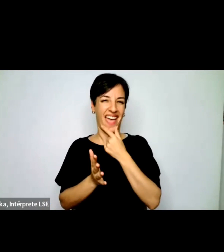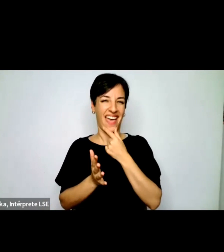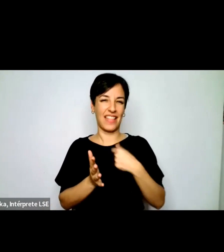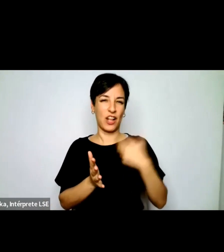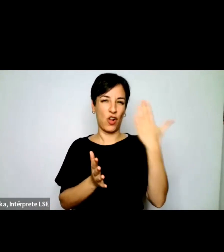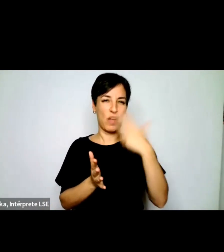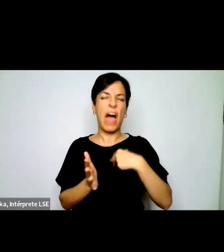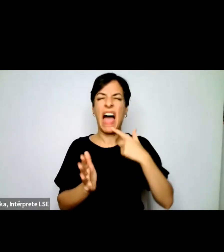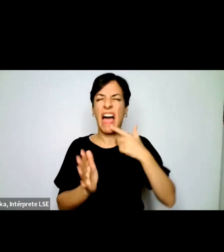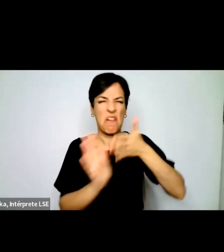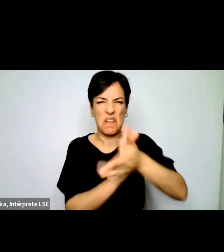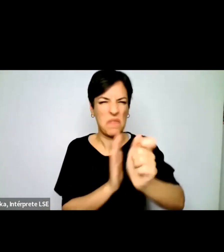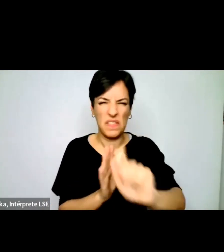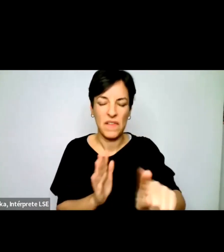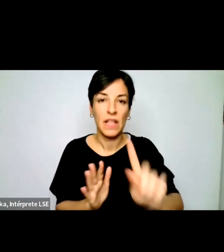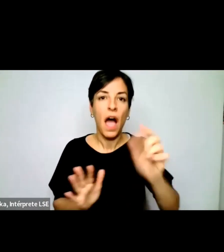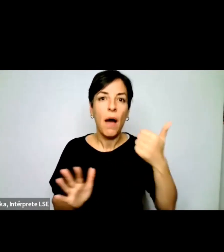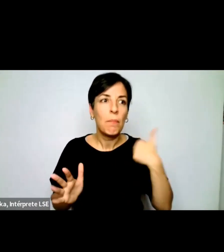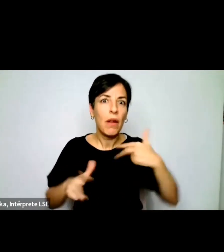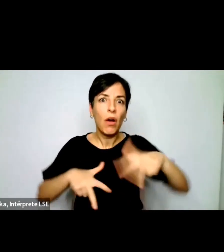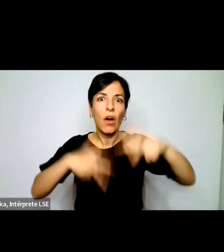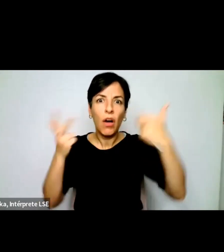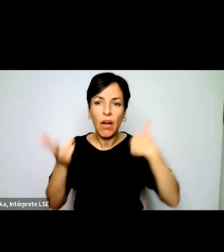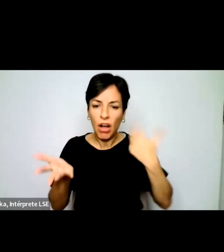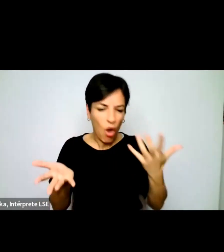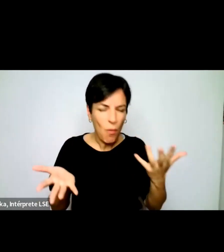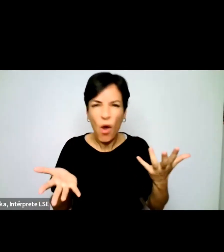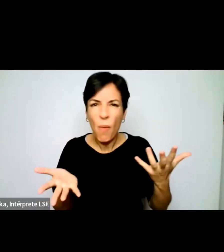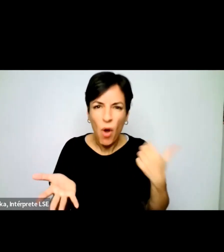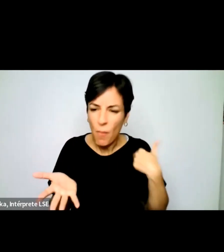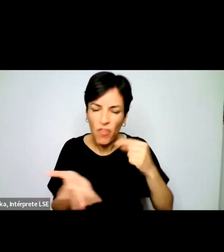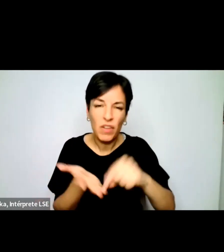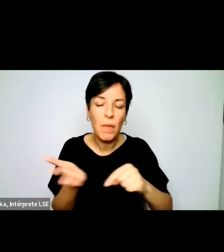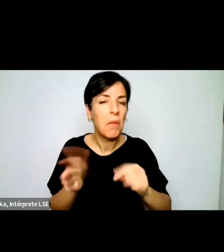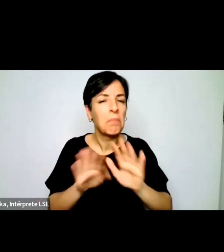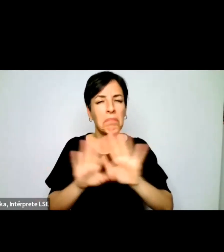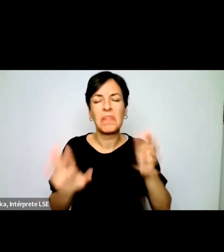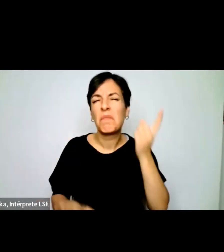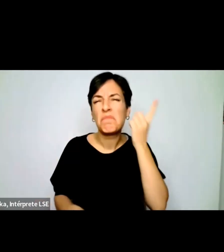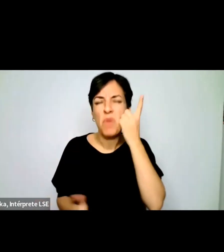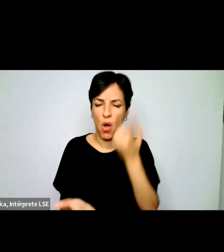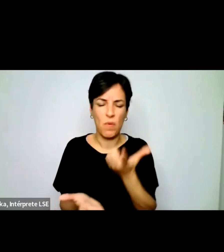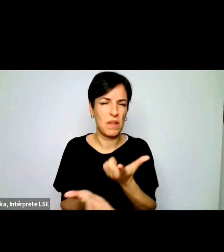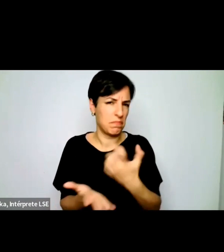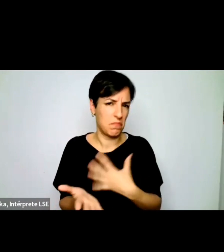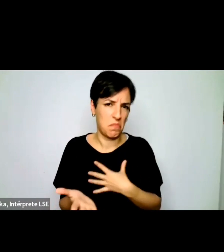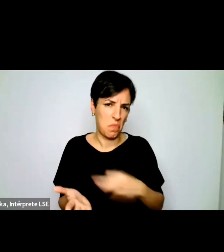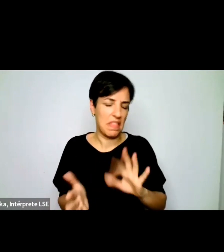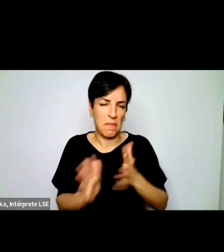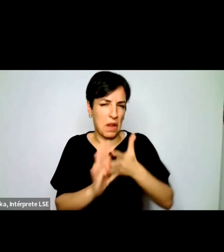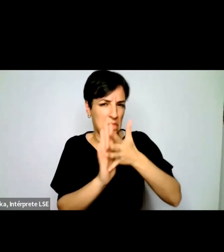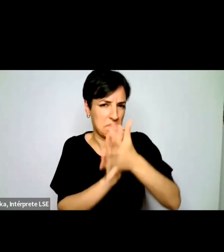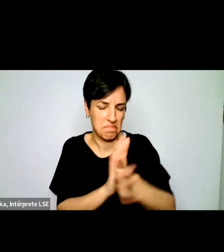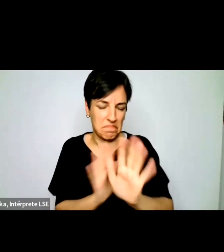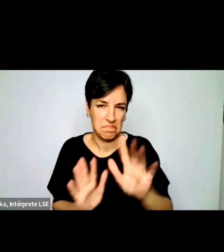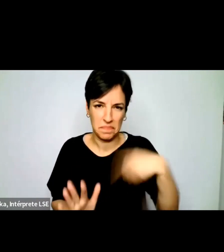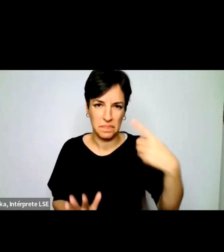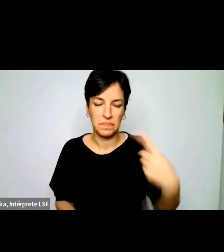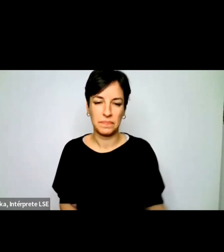preocupar de que no tengáis medios ni nada. Con un móvil se puede hacer todo, no hay ningún problema.